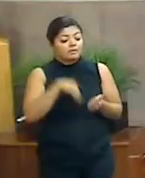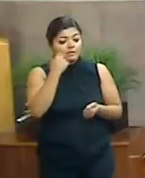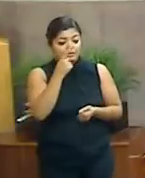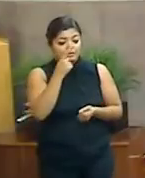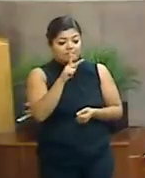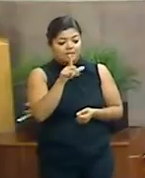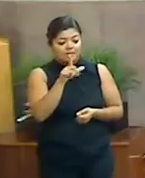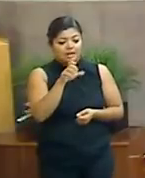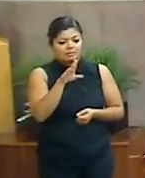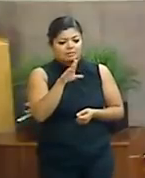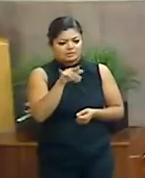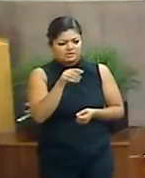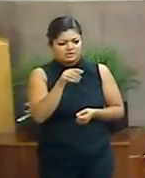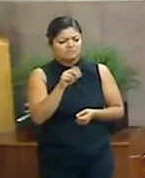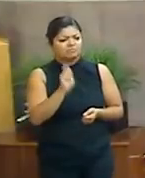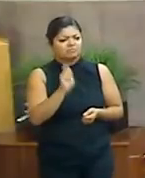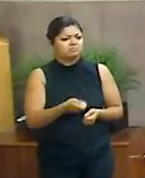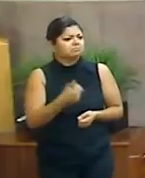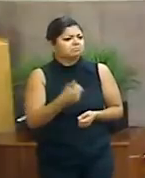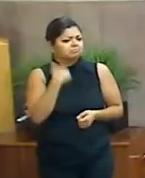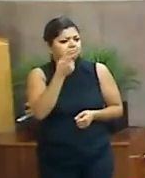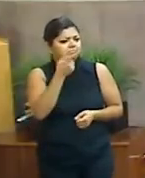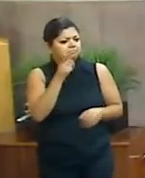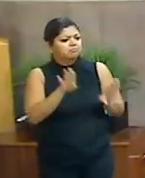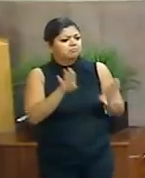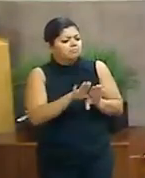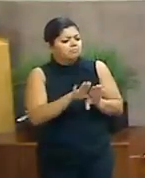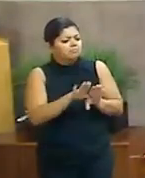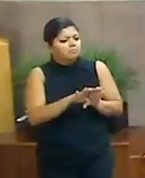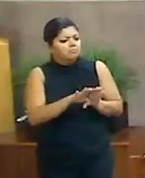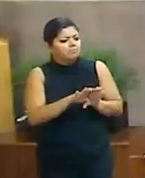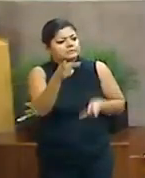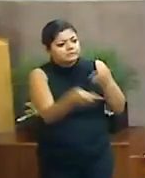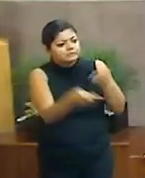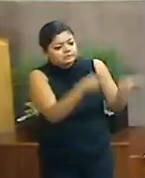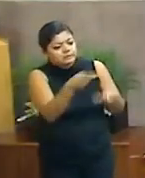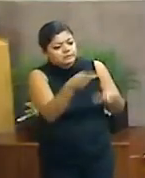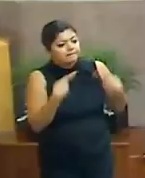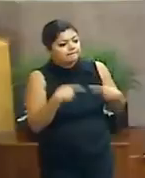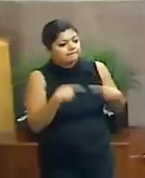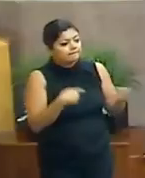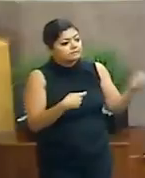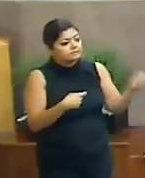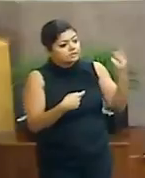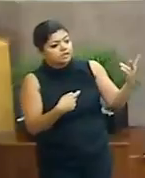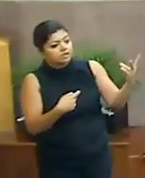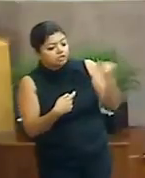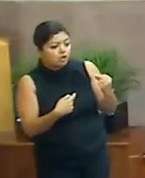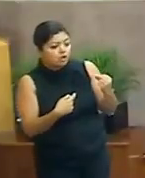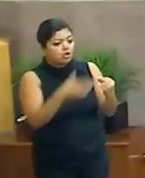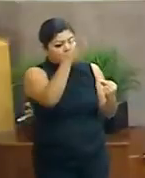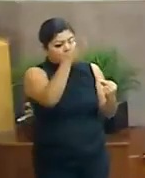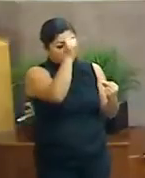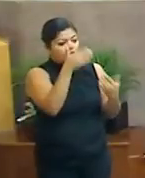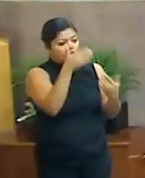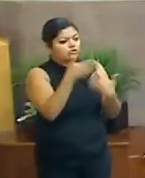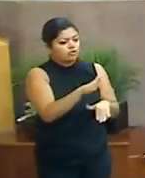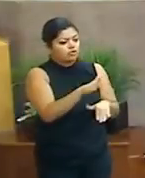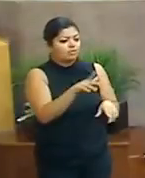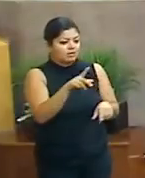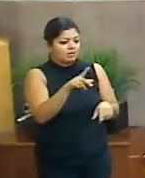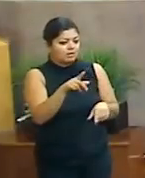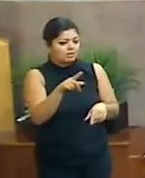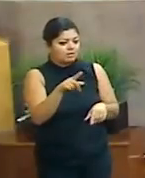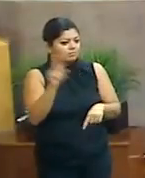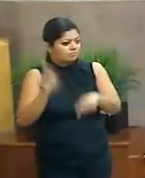visita tiene por objeto como comentó el consultar a los ciudadanos para que expresen su aprobación o rechazo en los casos contra los actos del poder ejecutivo como